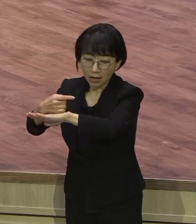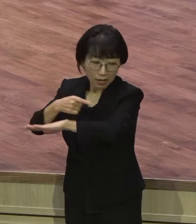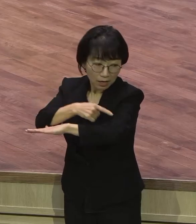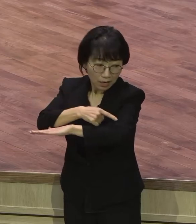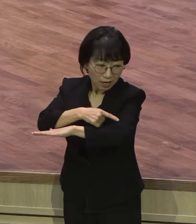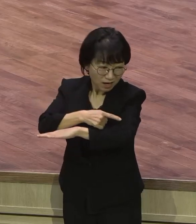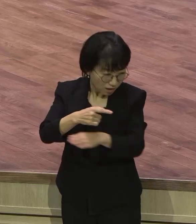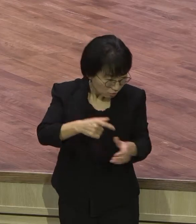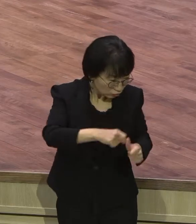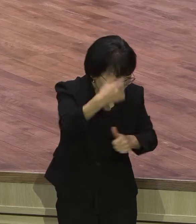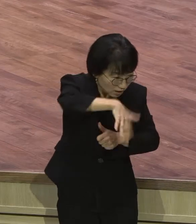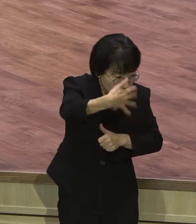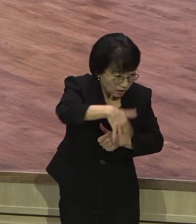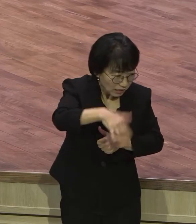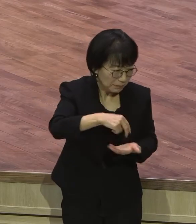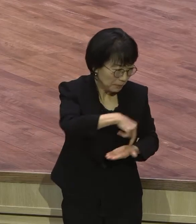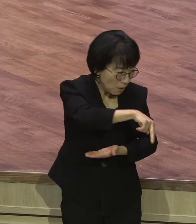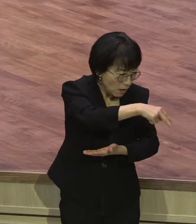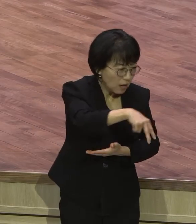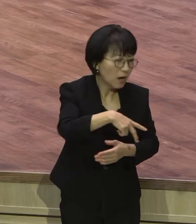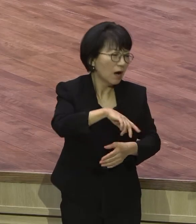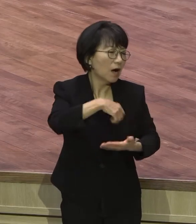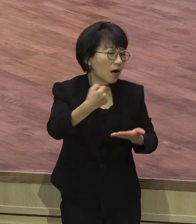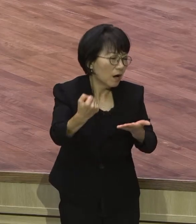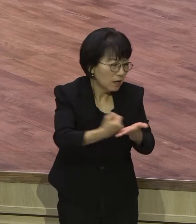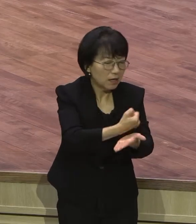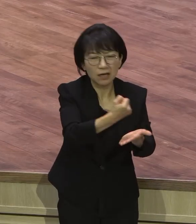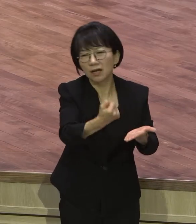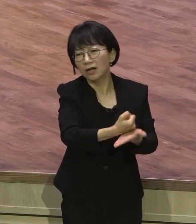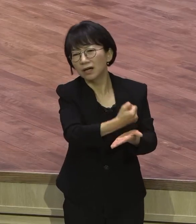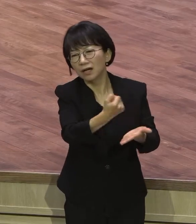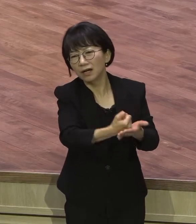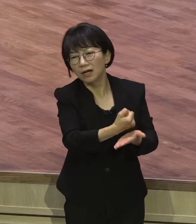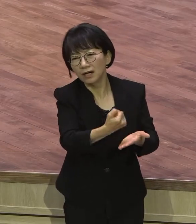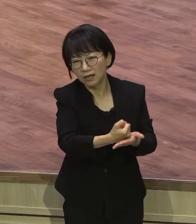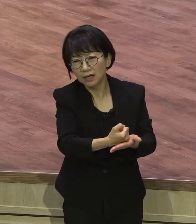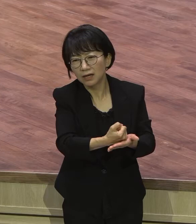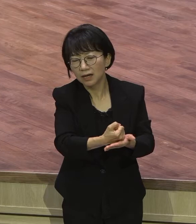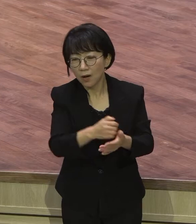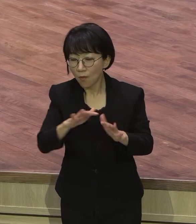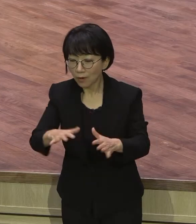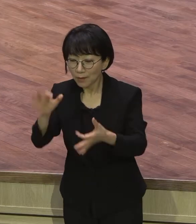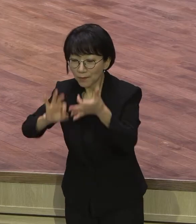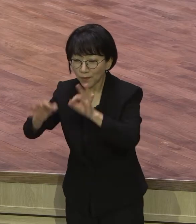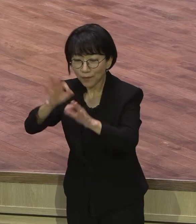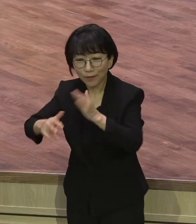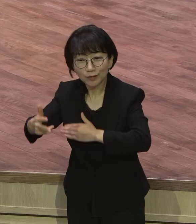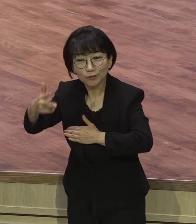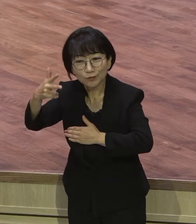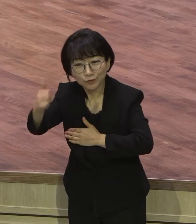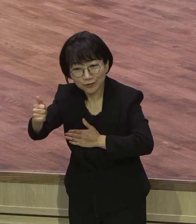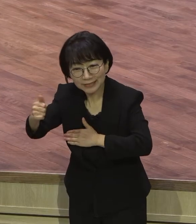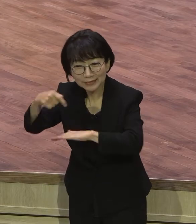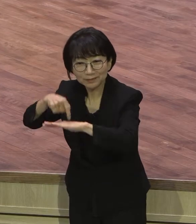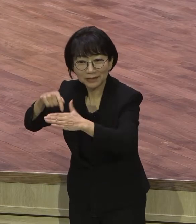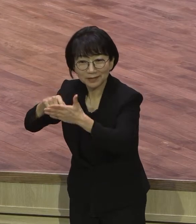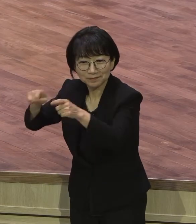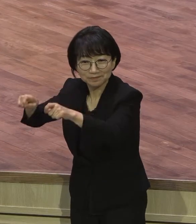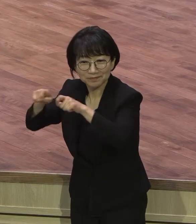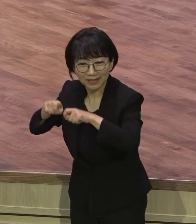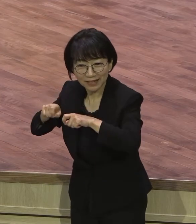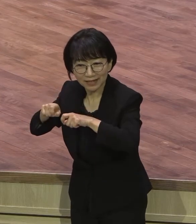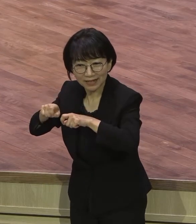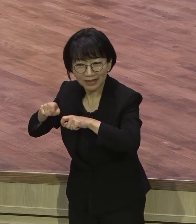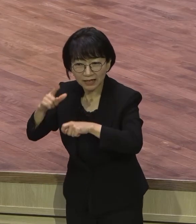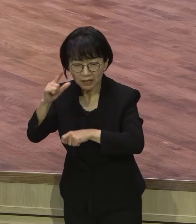저 불신 영혼들을 바라볼 때 안타까워하면서 이게 무슨 심정입니까? 포도원 주인의 심정이요. 안타까워하는 이런